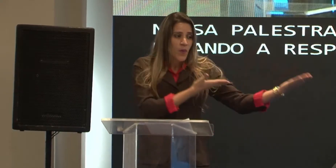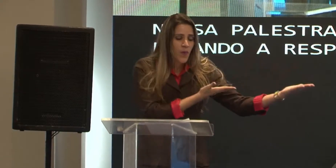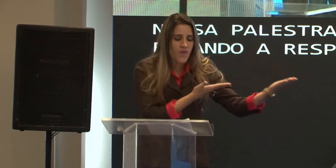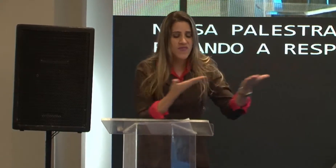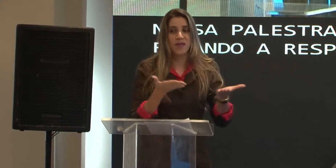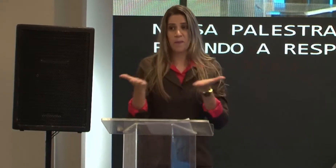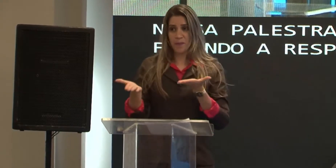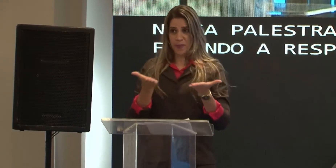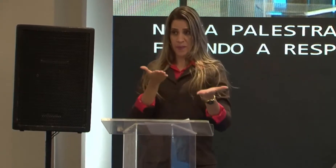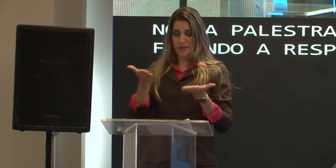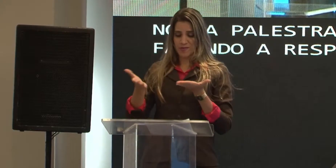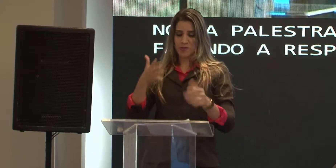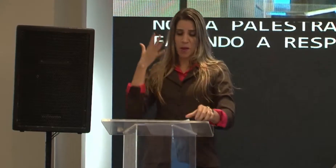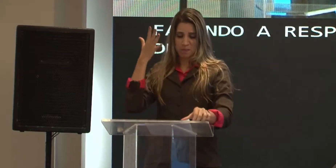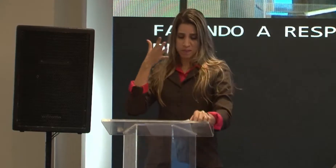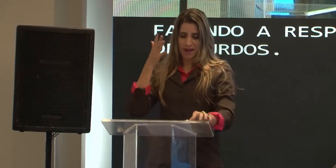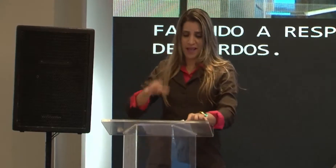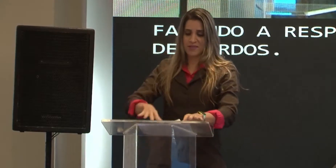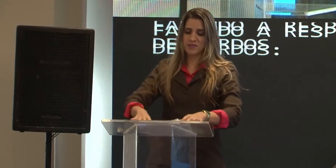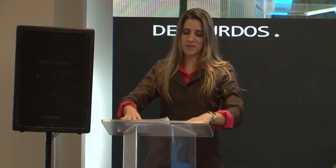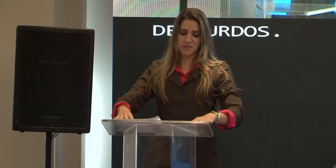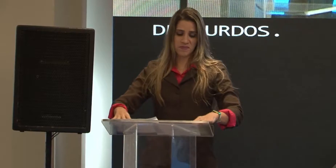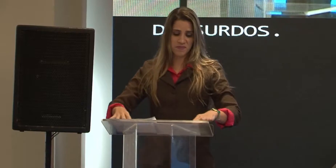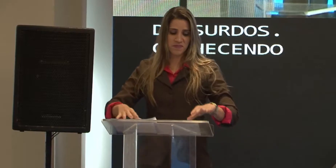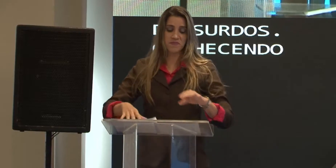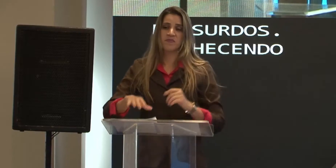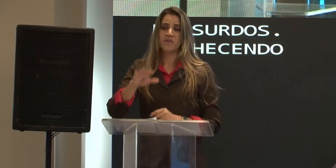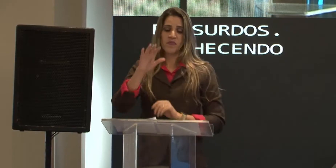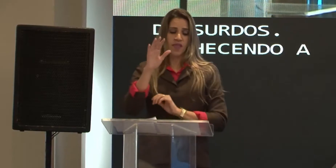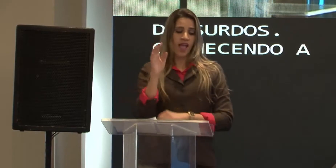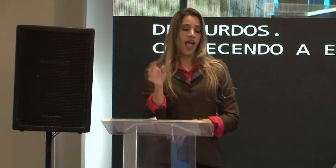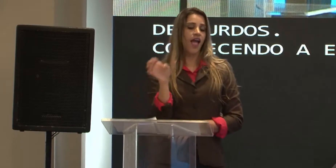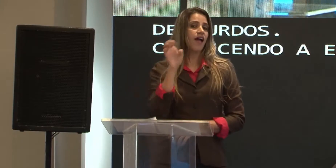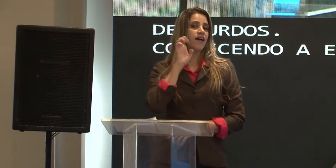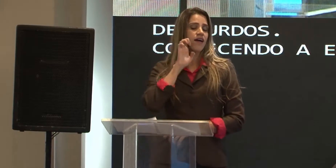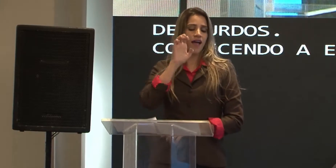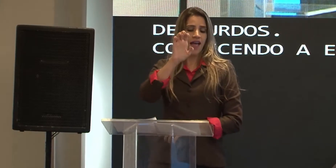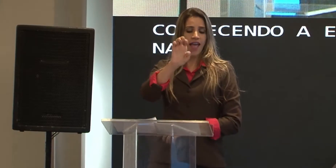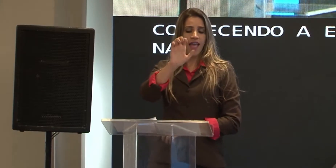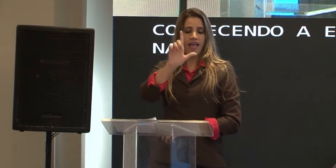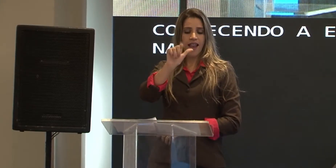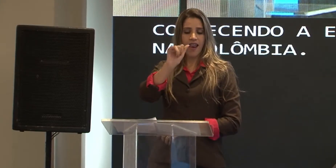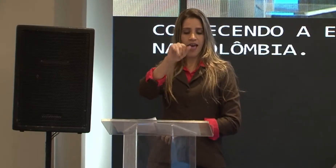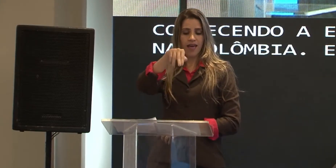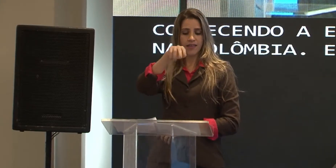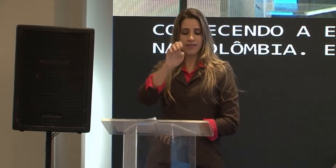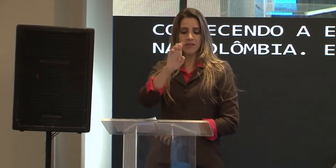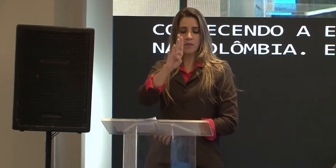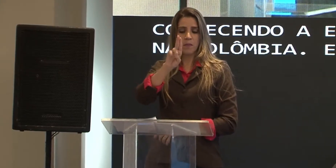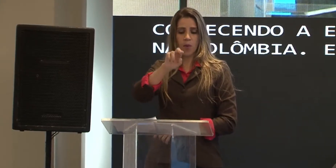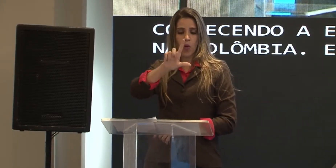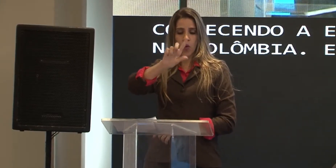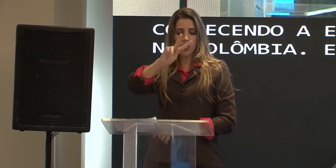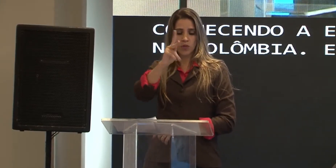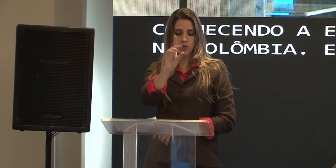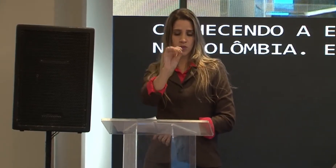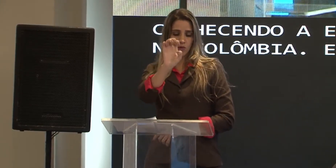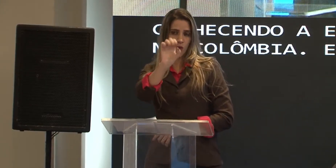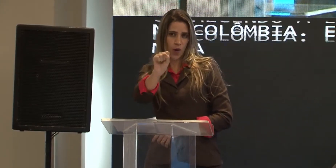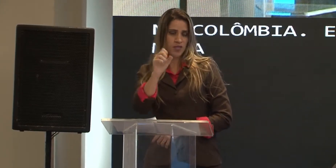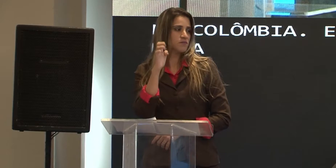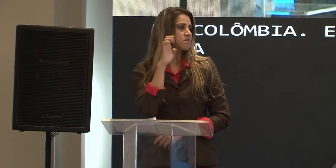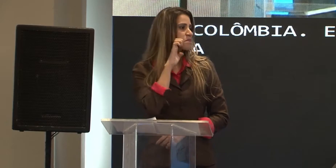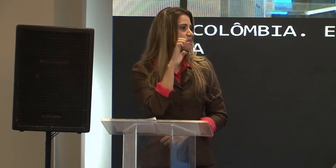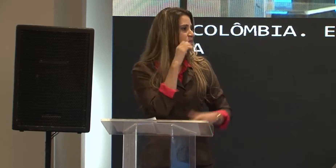conhecendo a educação de surdos na Colômbia. E para mediar essa mesa, gostaríamos de convidar a senhora Elaine